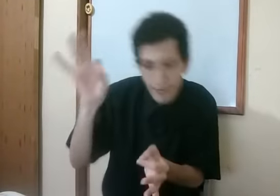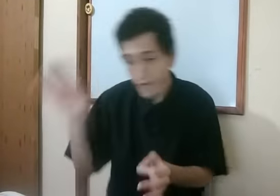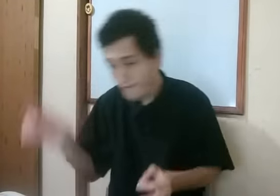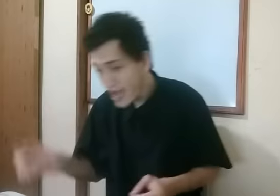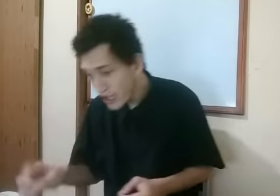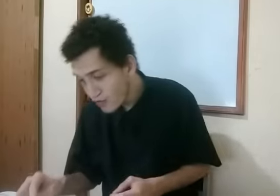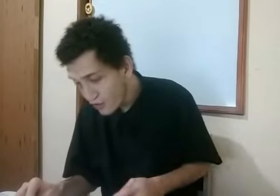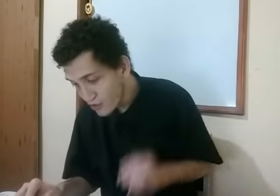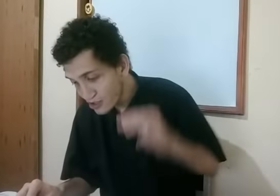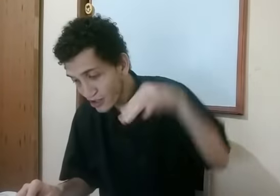Mede alguma coisa.